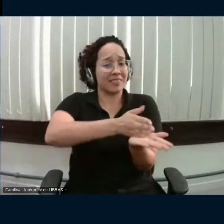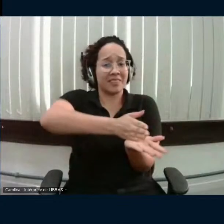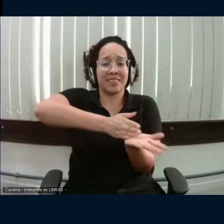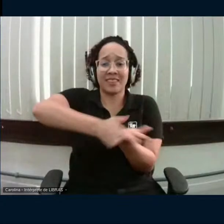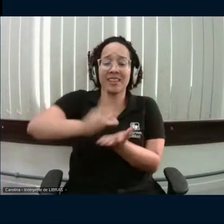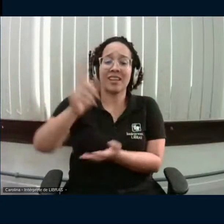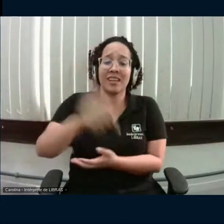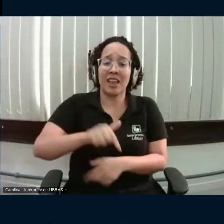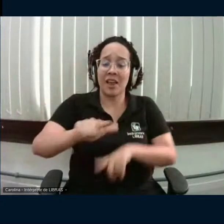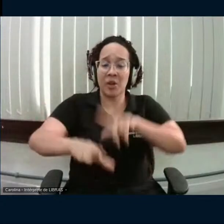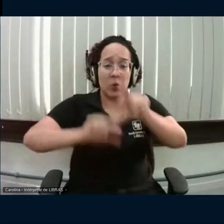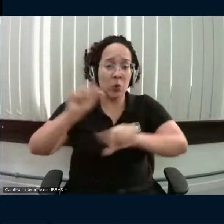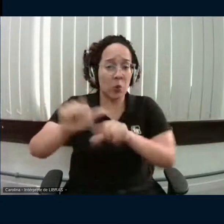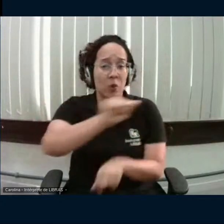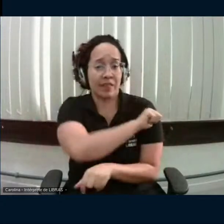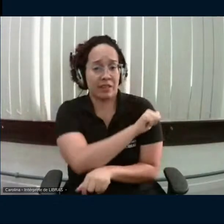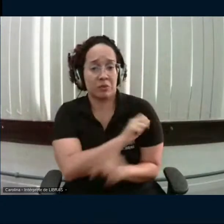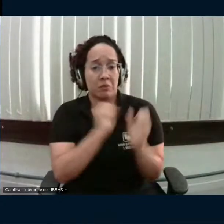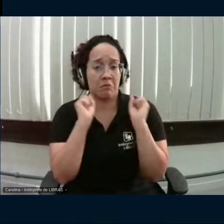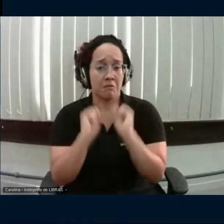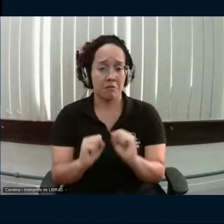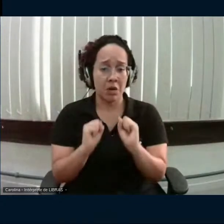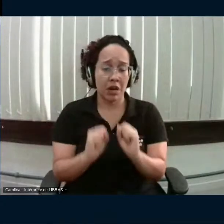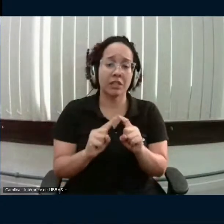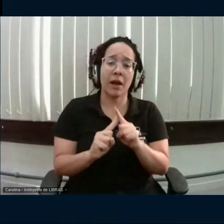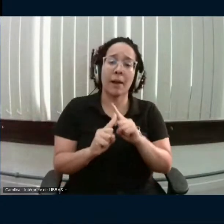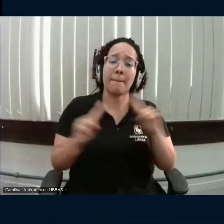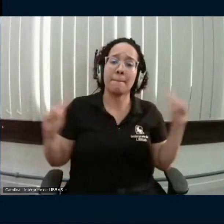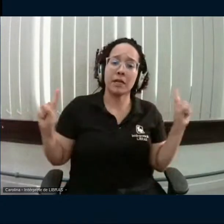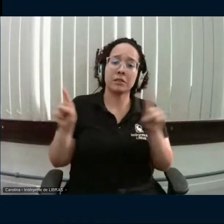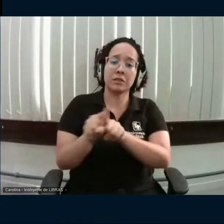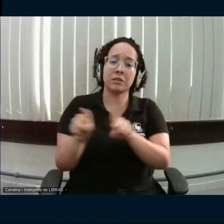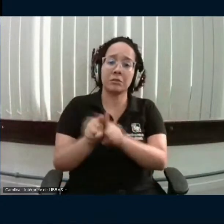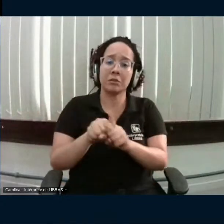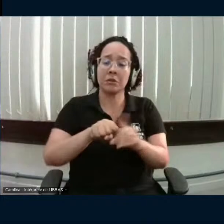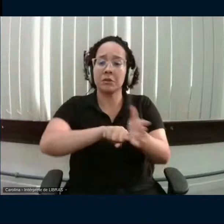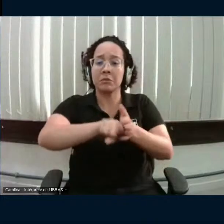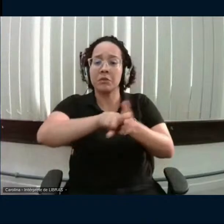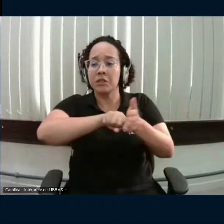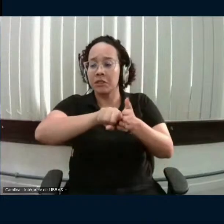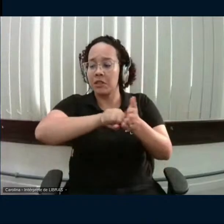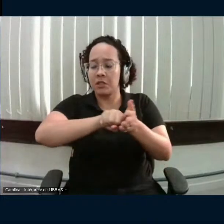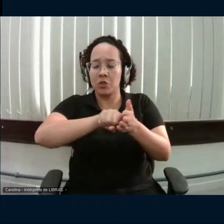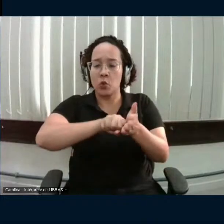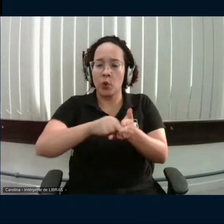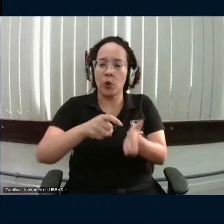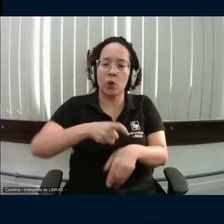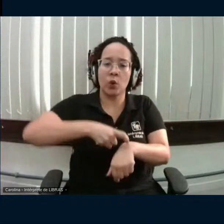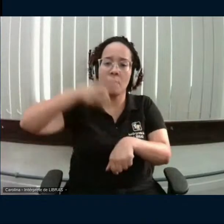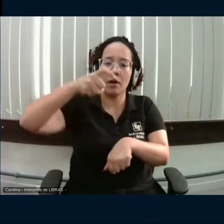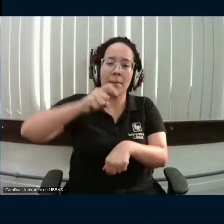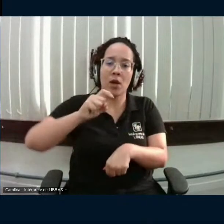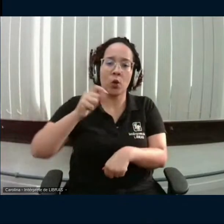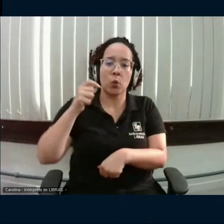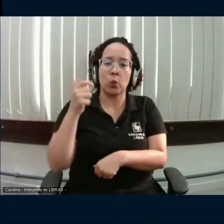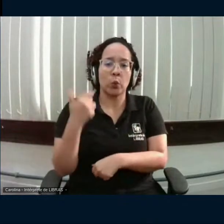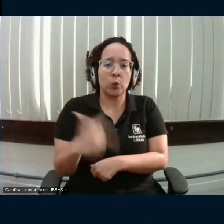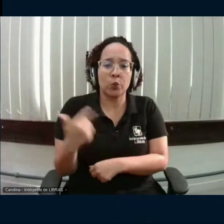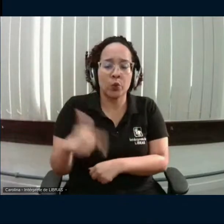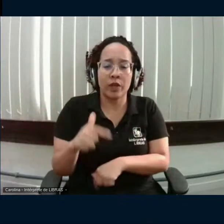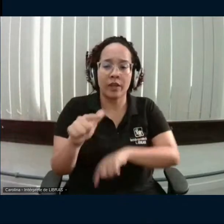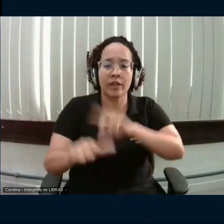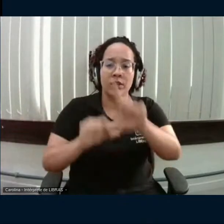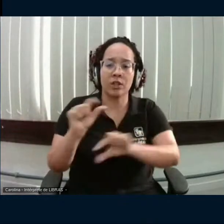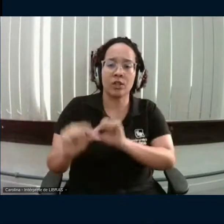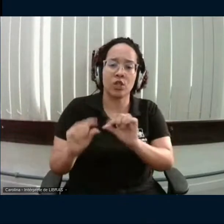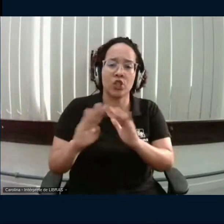de escolha dos estudantes, mas que as pesquisas na prática acabaram mostrando que não houve escolhas, as